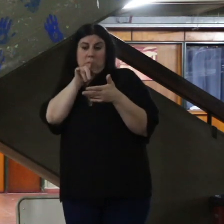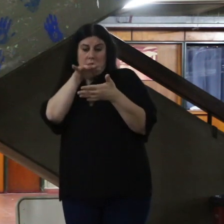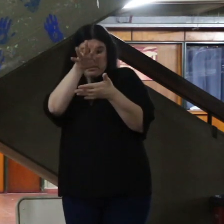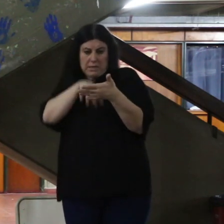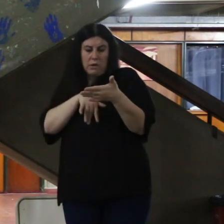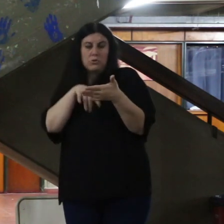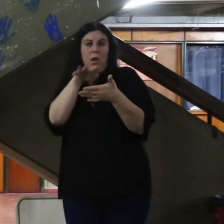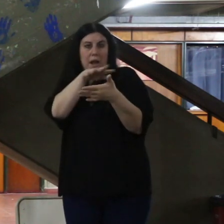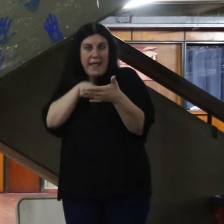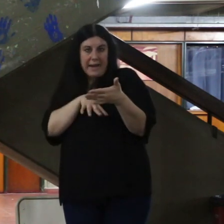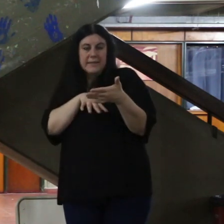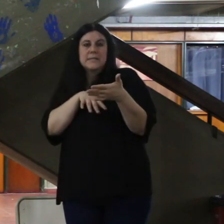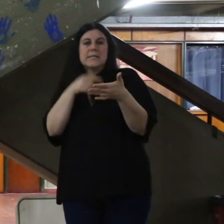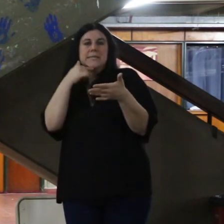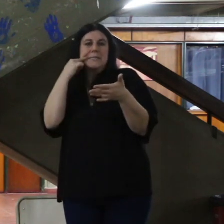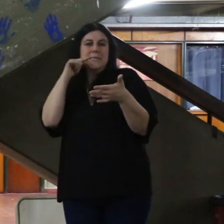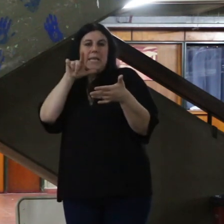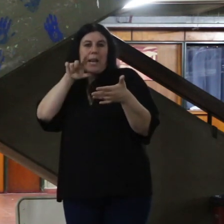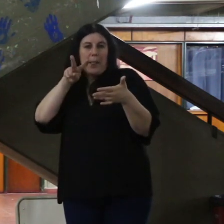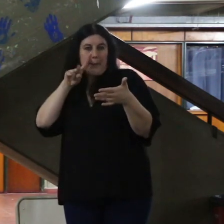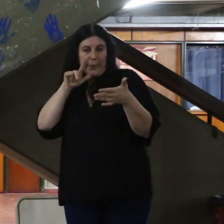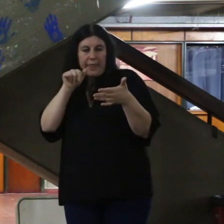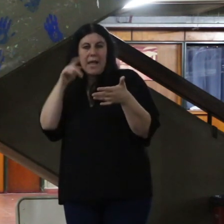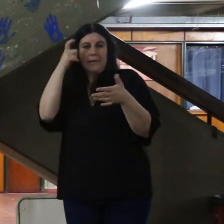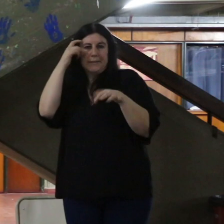leer. Silvia Breitman decía que